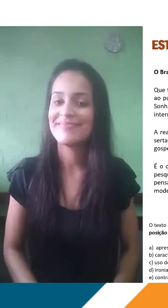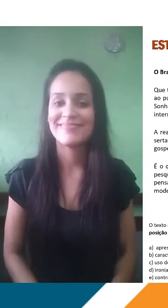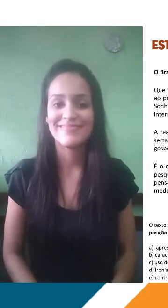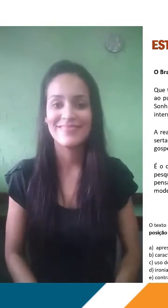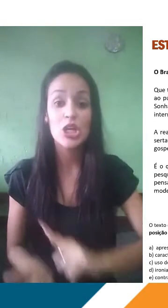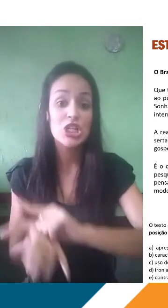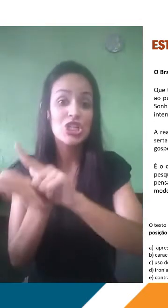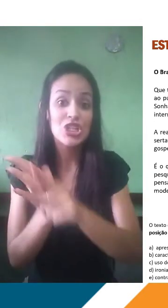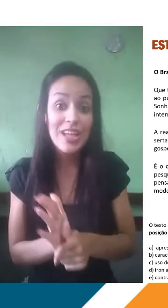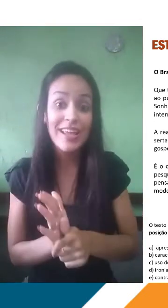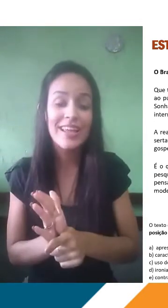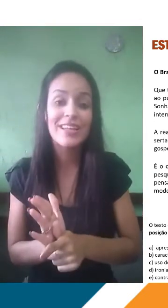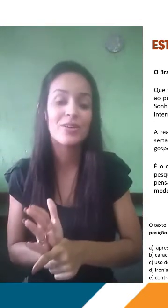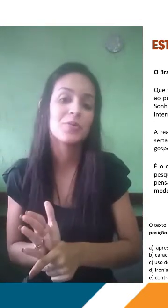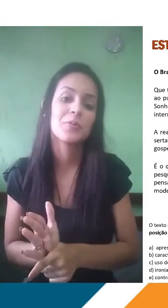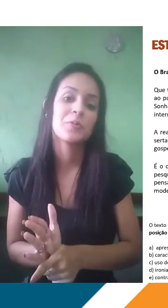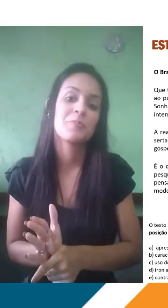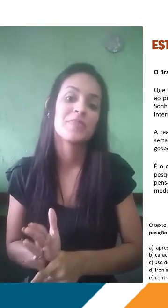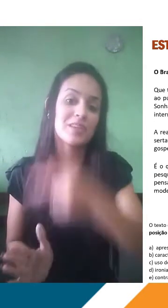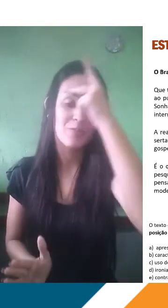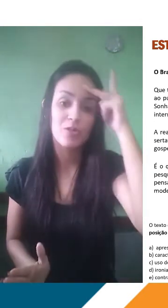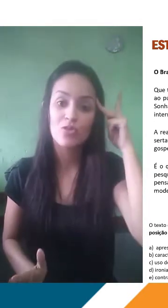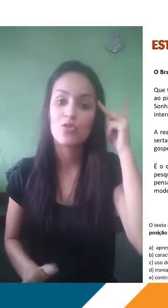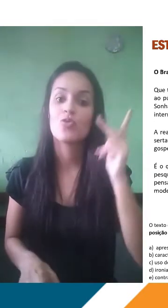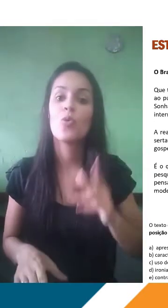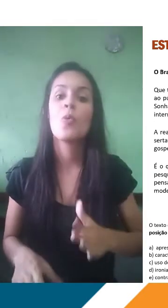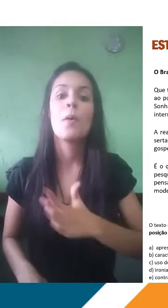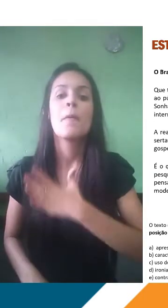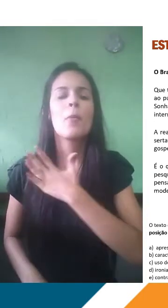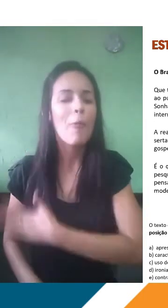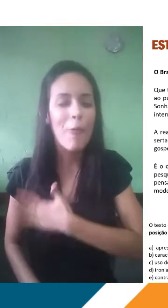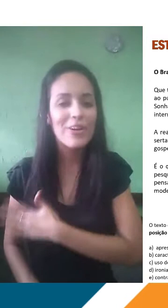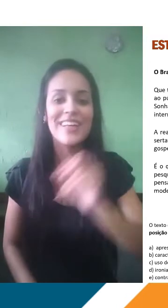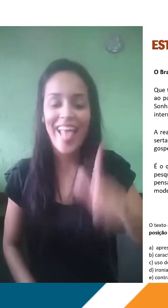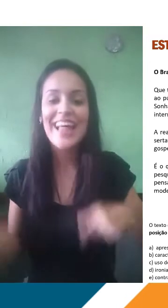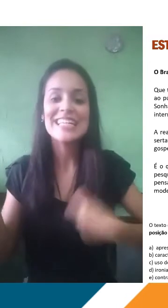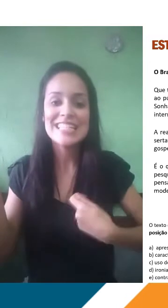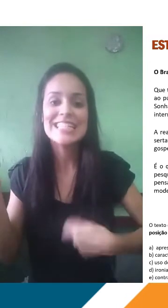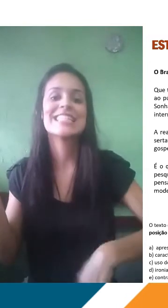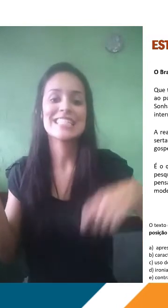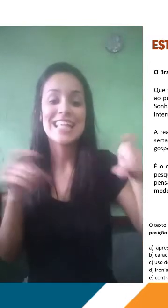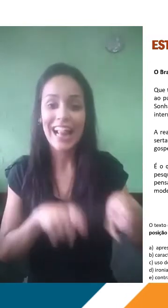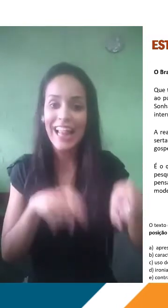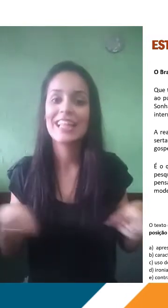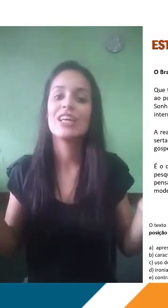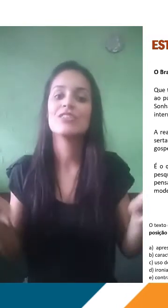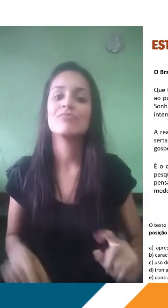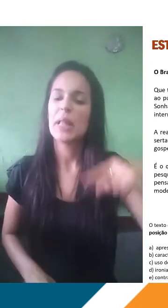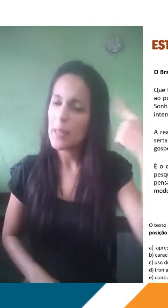O gênero que encanta mais da metade do país é o sertanejo Seguido de longe pela MPB e pelo pagode